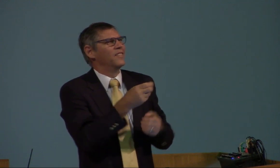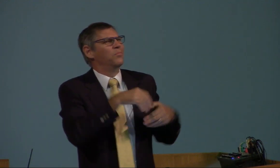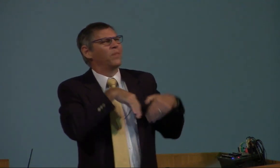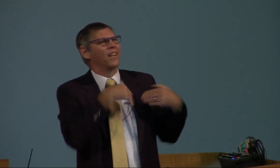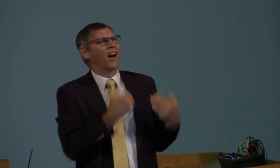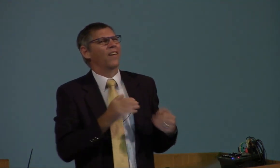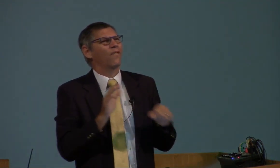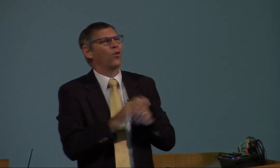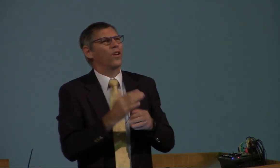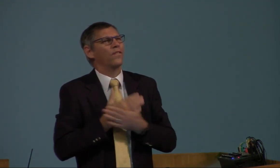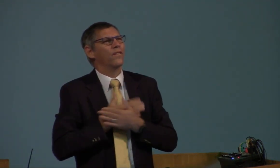Met hart vol liefde.